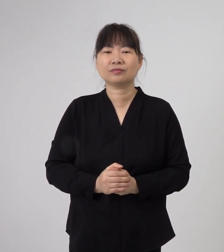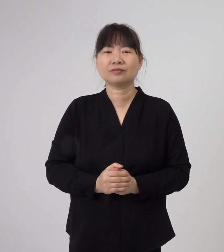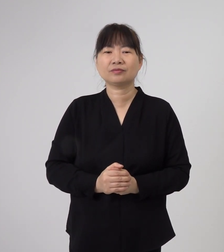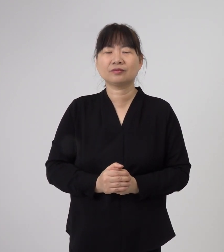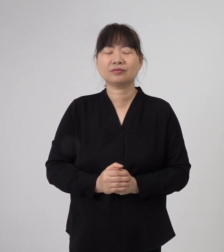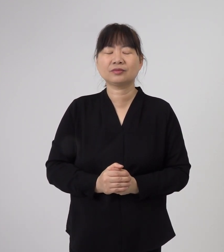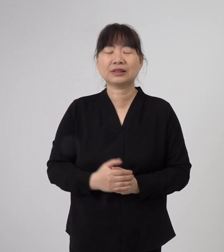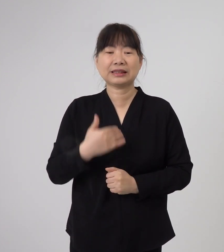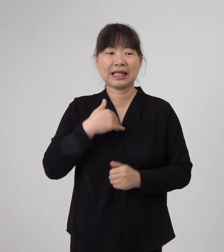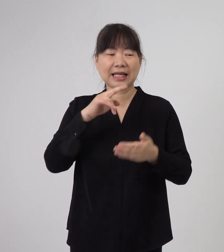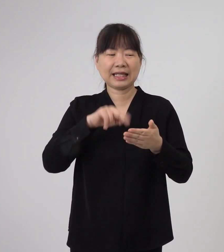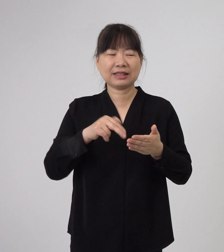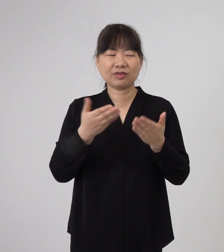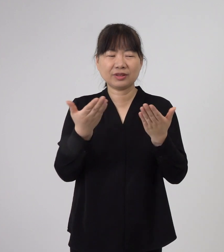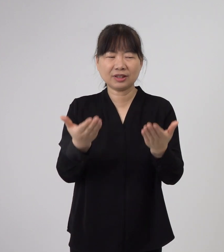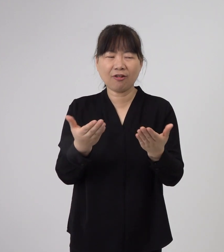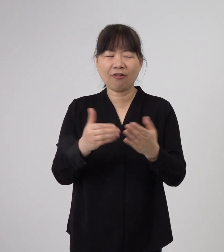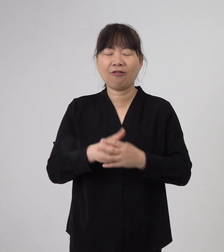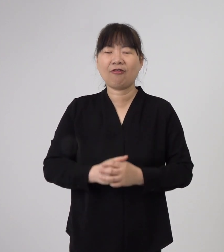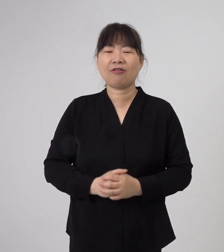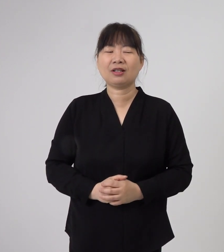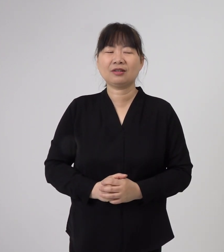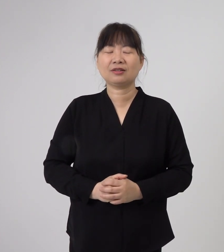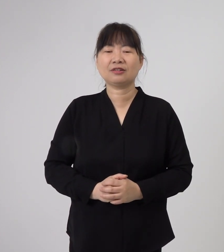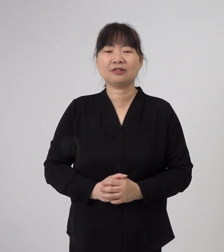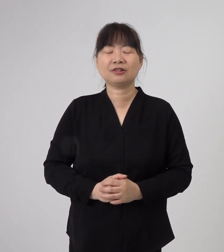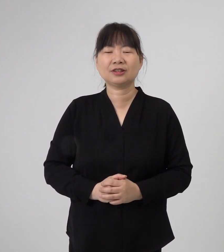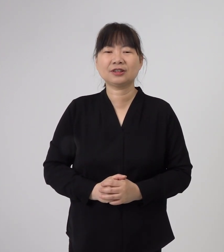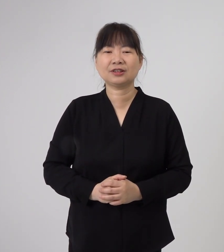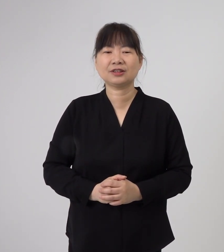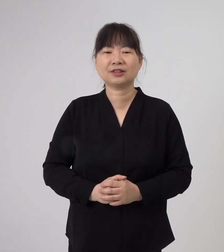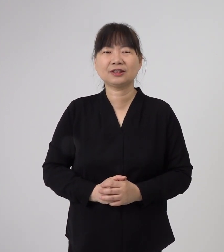자, 제가 읽겠습니다.